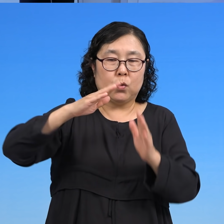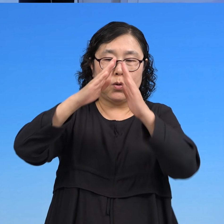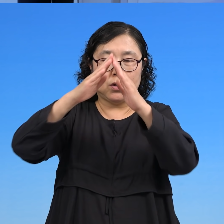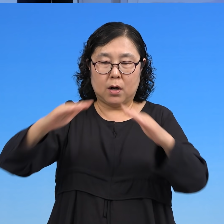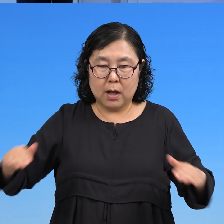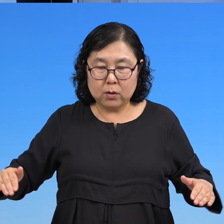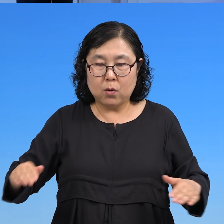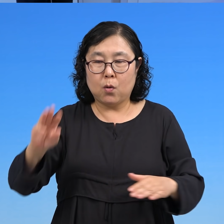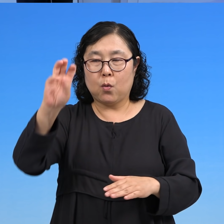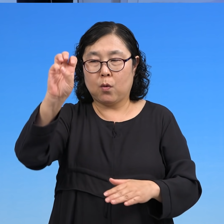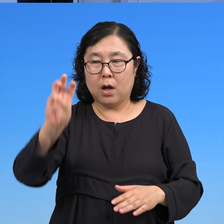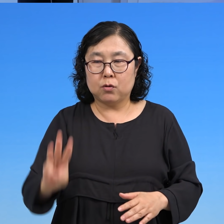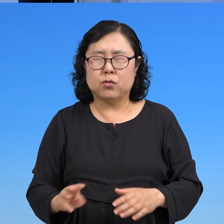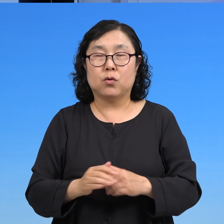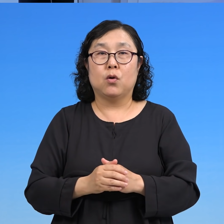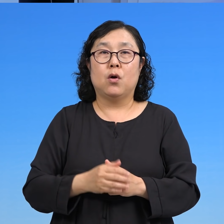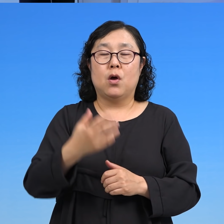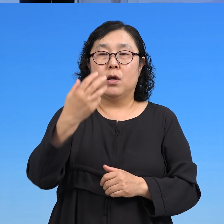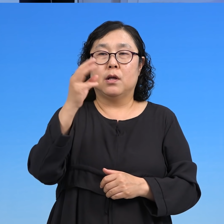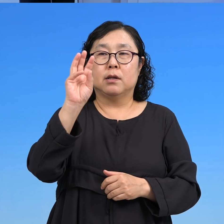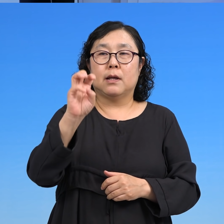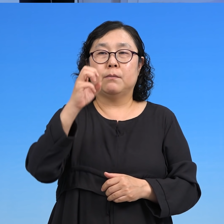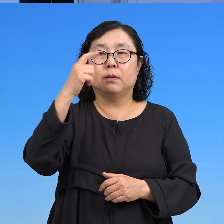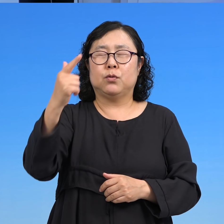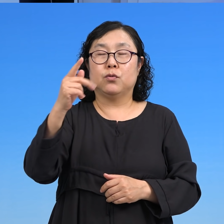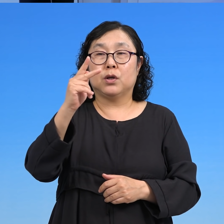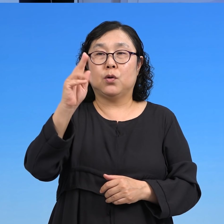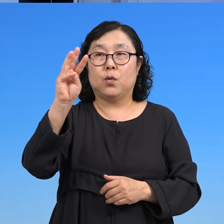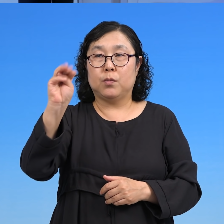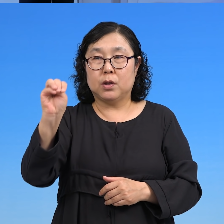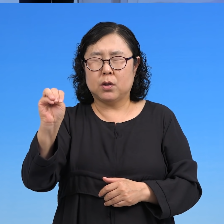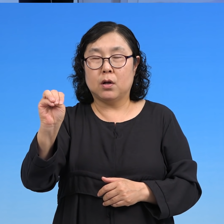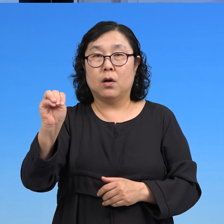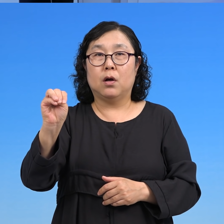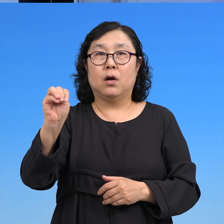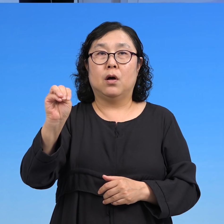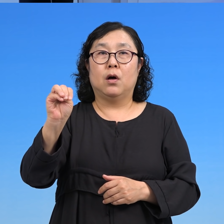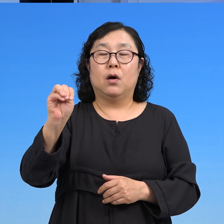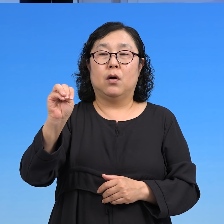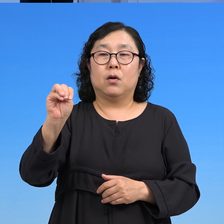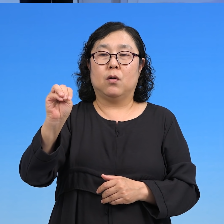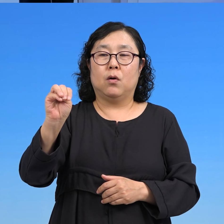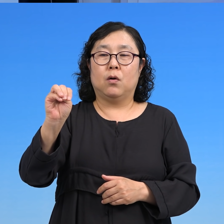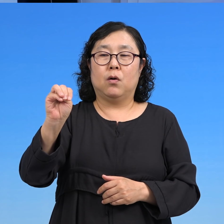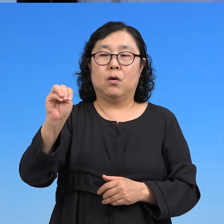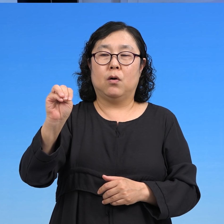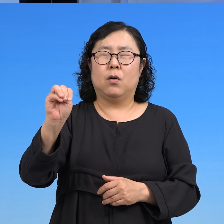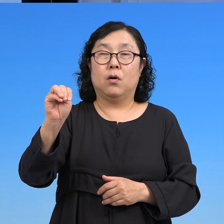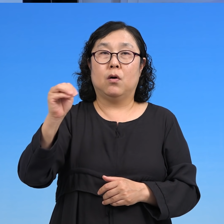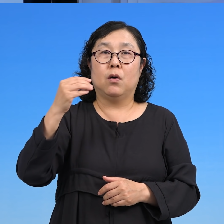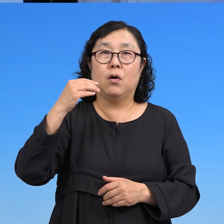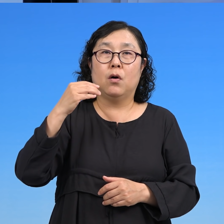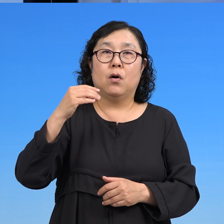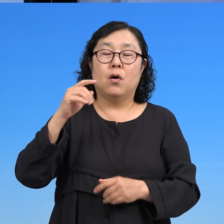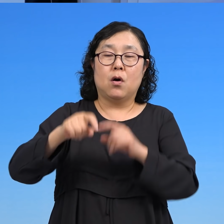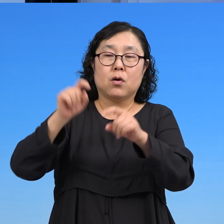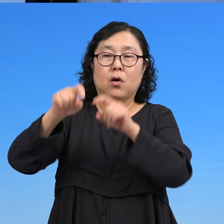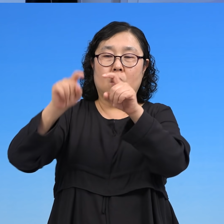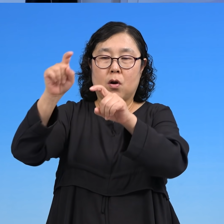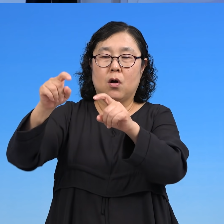광주로, 심지어는 36km를 걸어갈 작정으로 들어간 원주시 외곽.